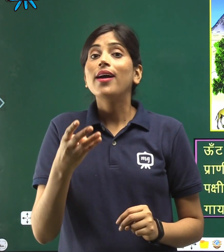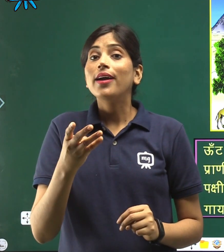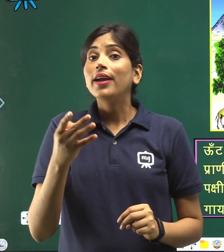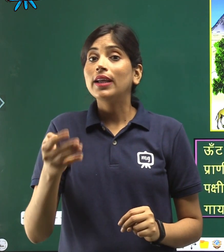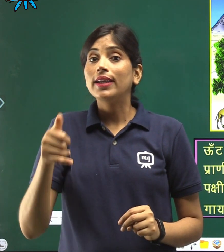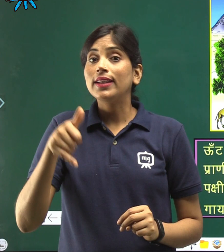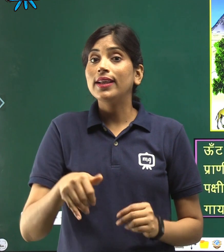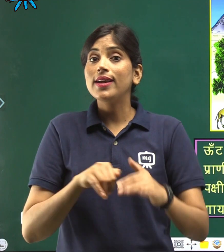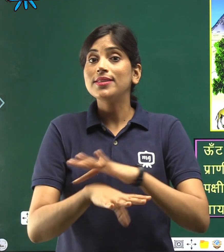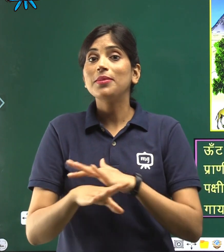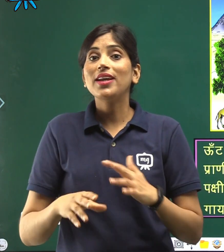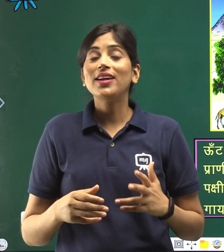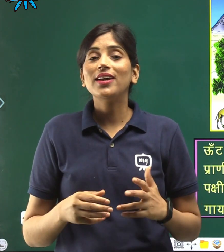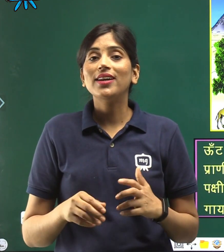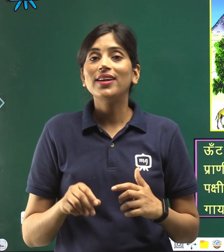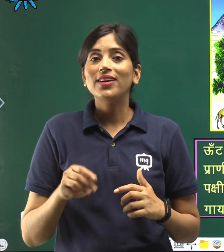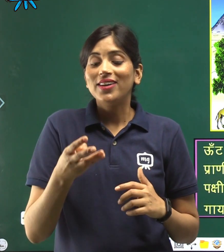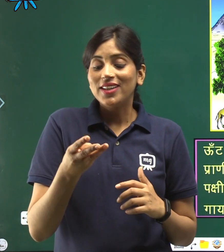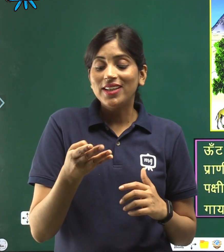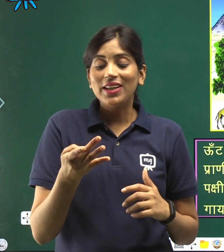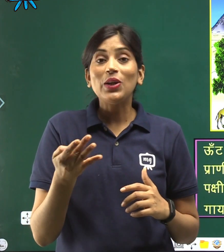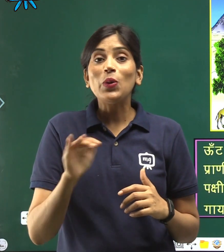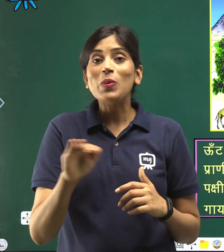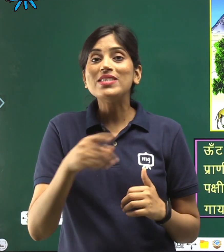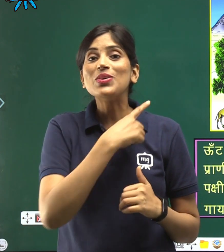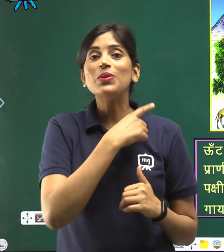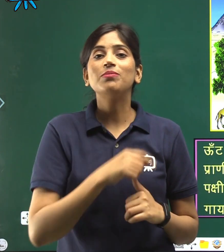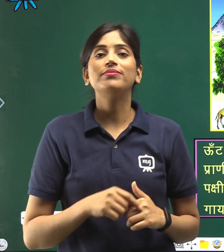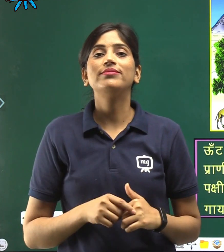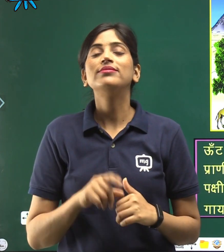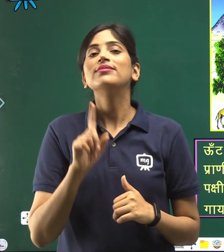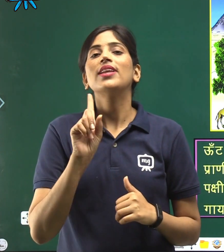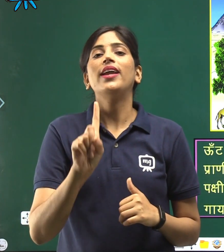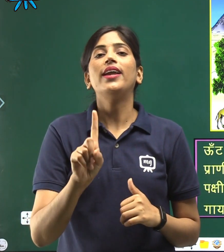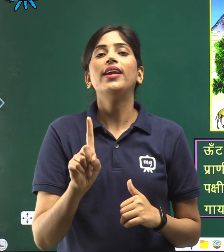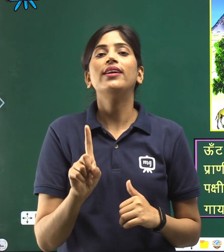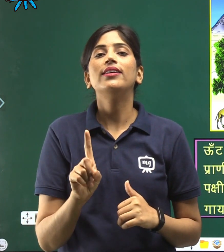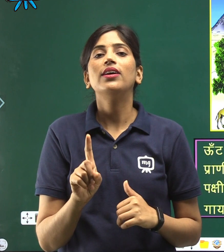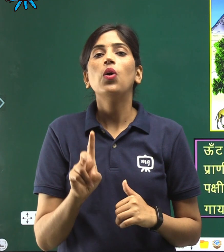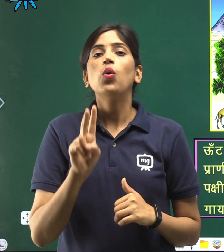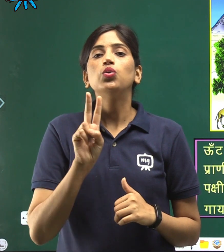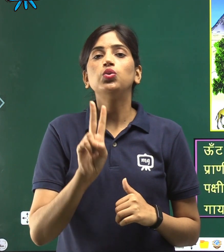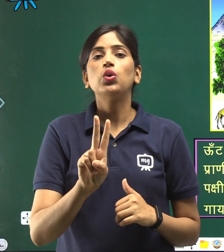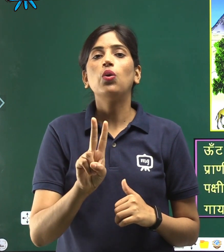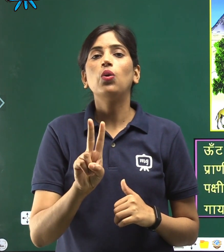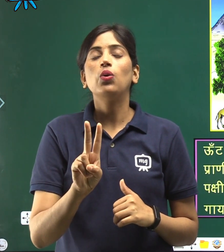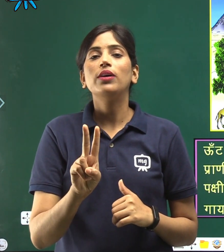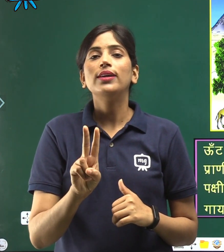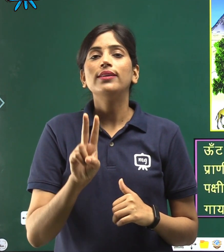कितने हैं इसमें? गिनो बच्चों, 1